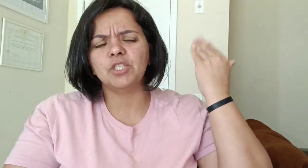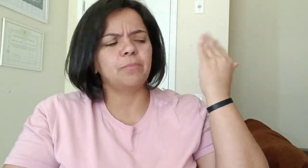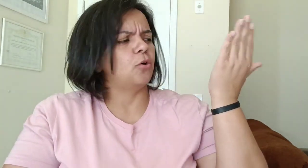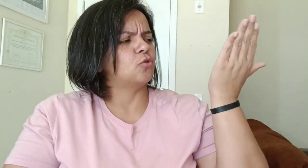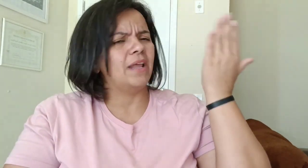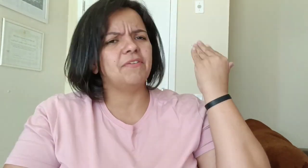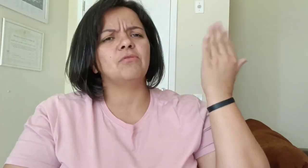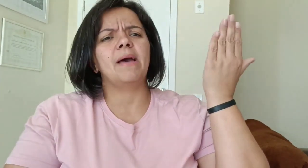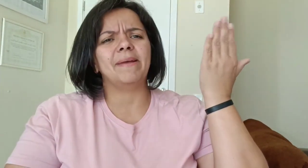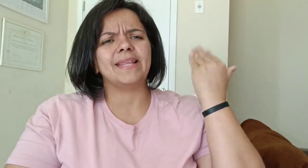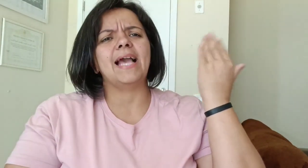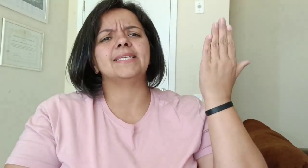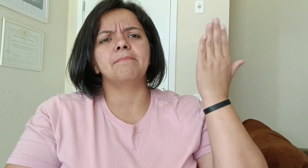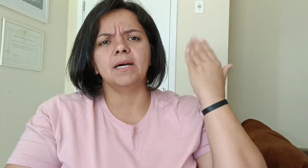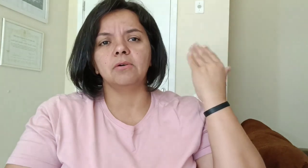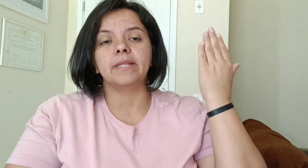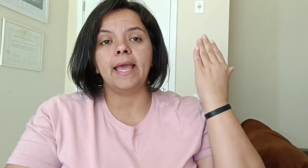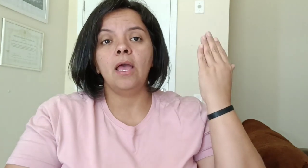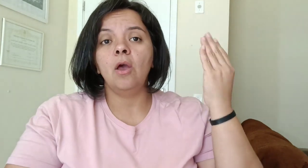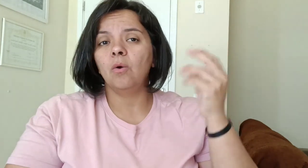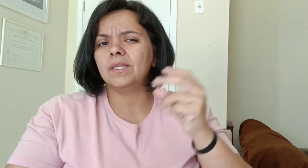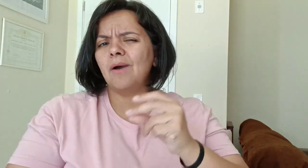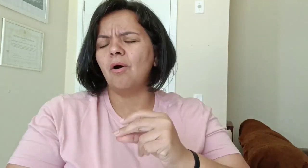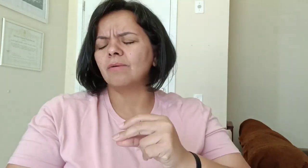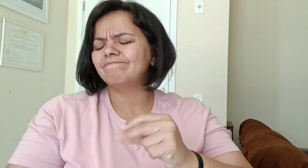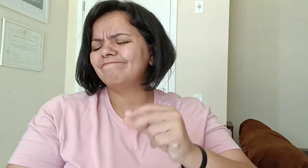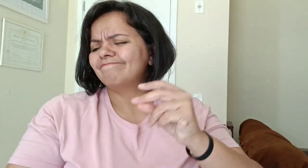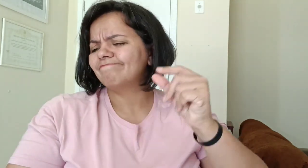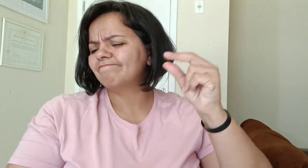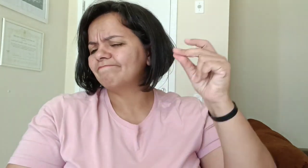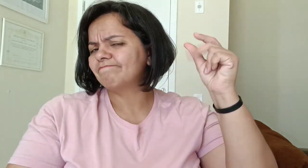Tipo, ó, tô levando lá pra trás a mão, né? Ou então, ó.